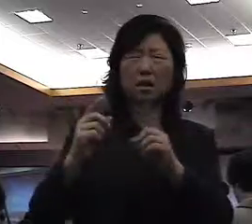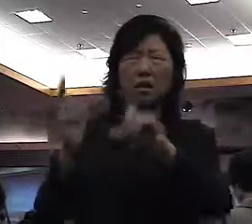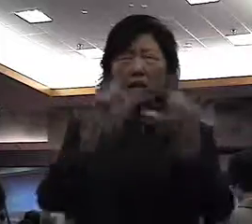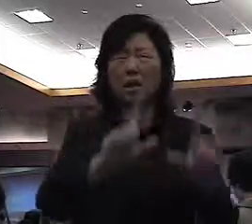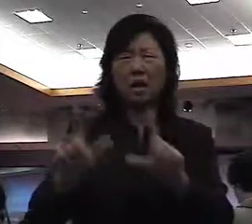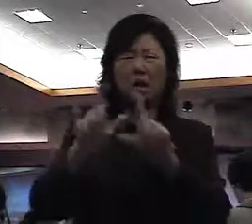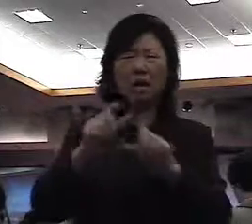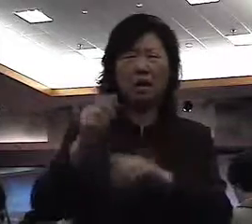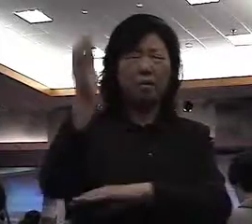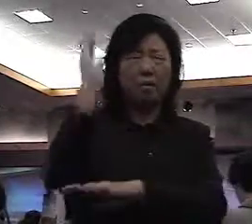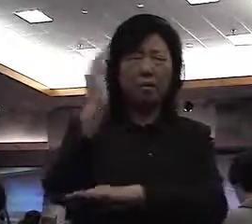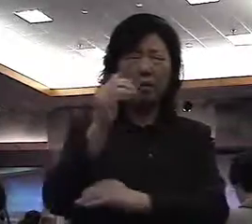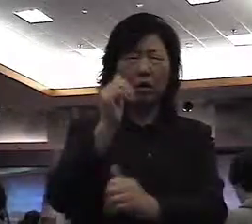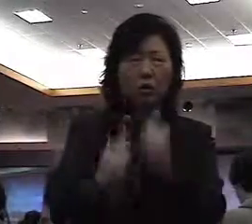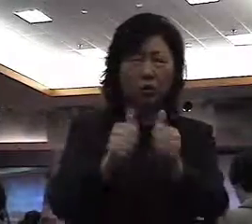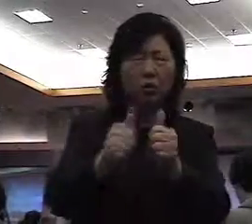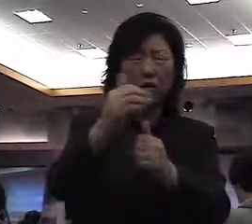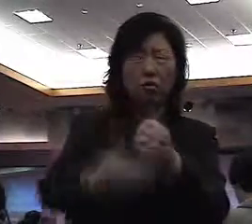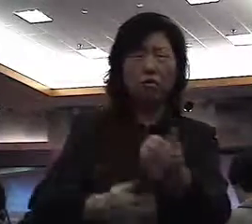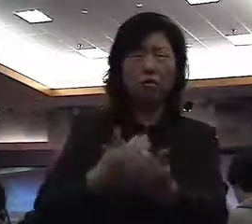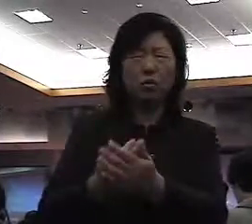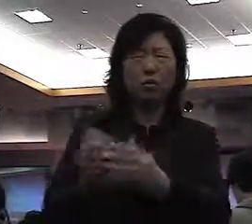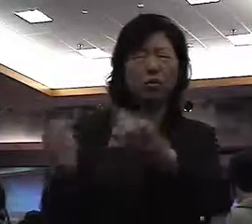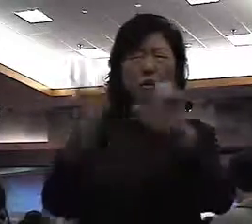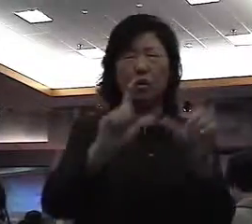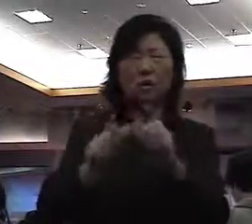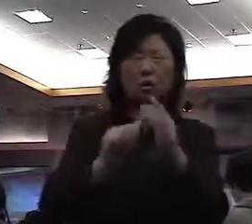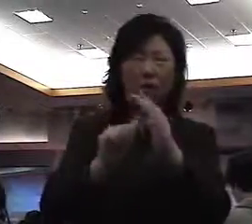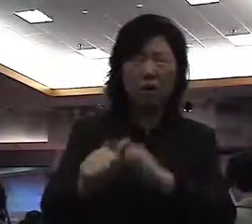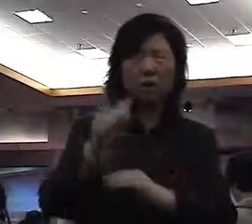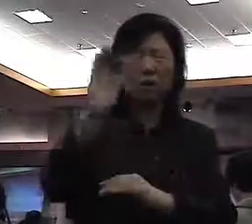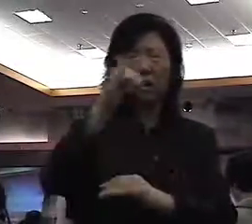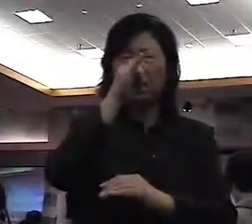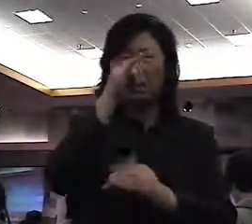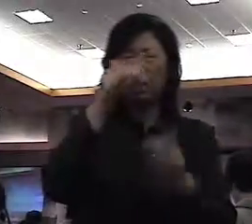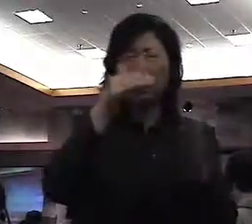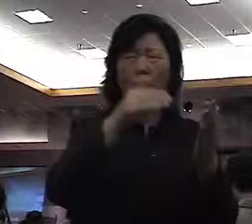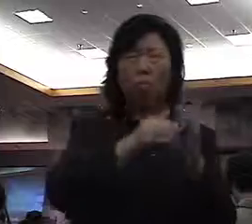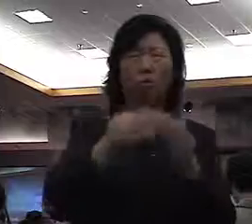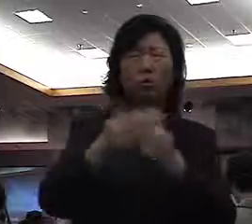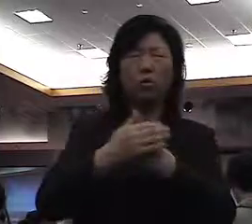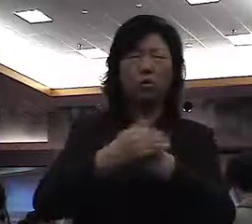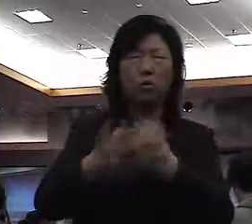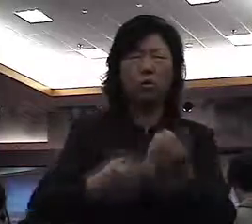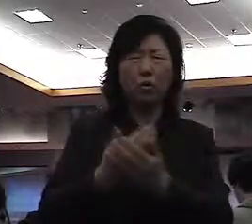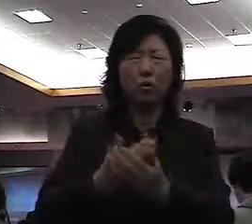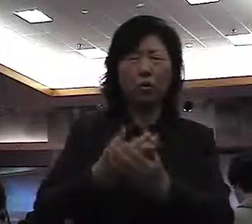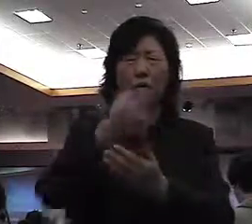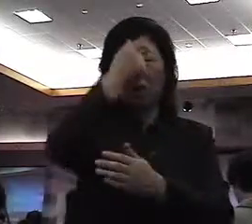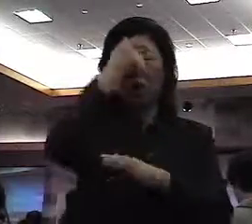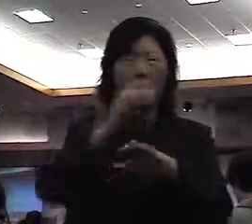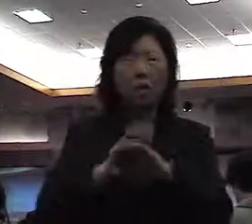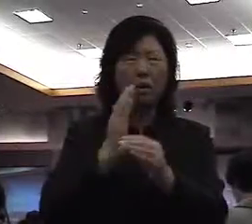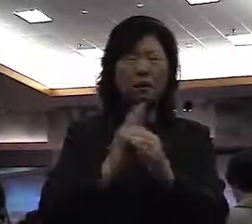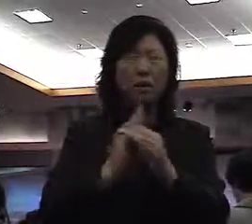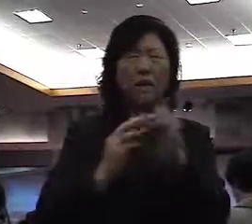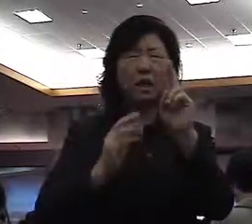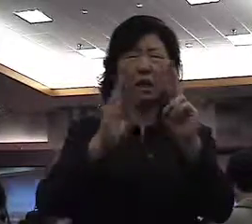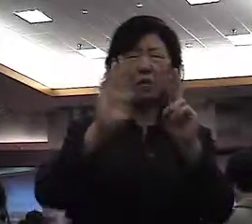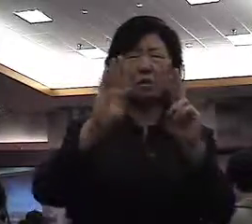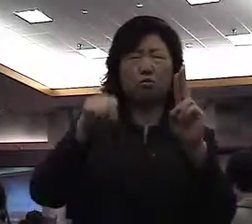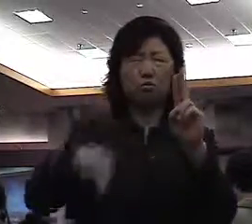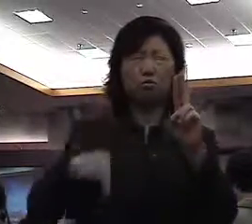도전을 주시고 생활에 적용되게 하여 주시옵소서. 예배 중에 찬양으로 경배드리는 2부